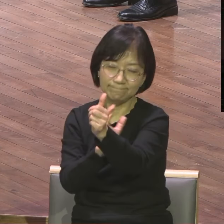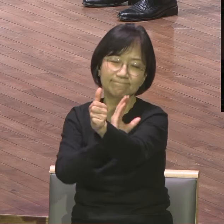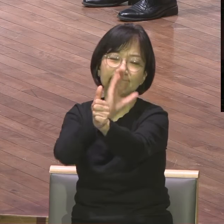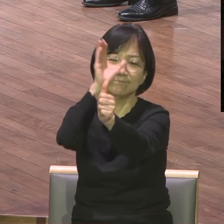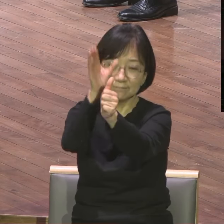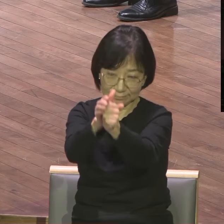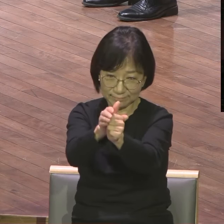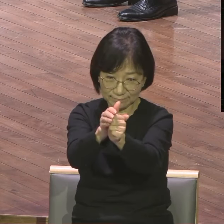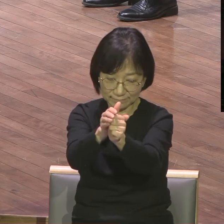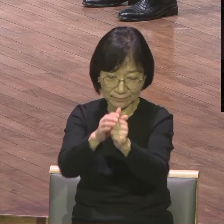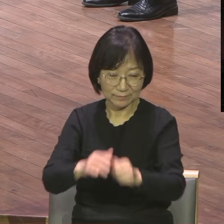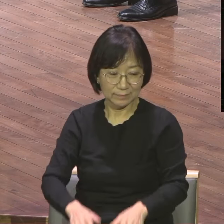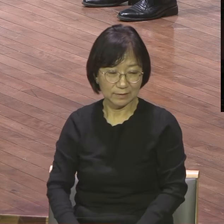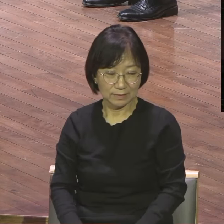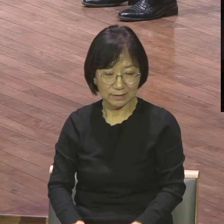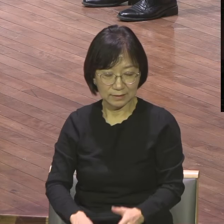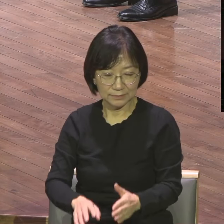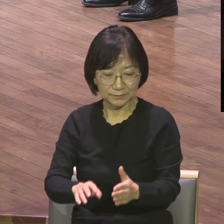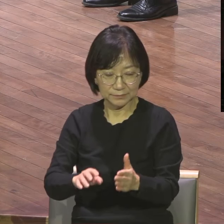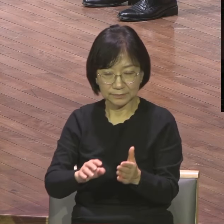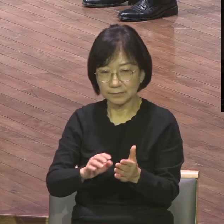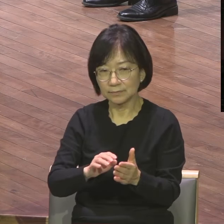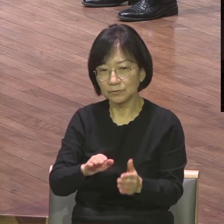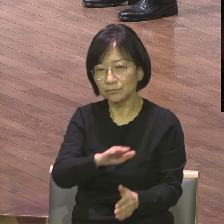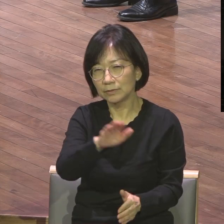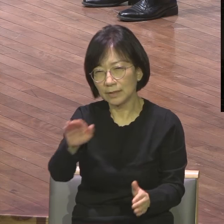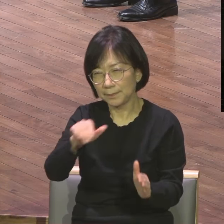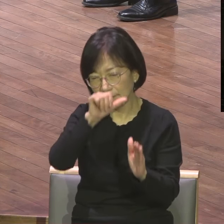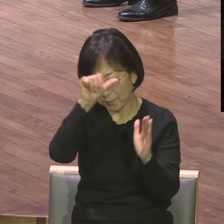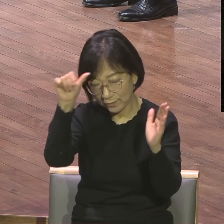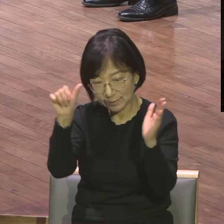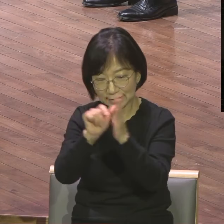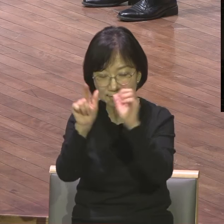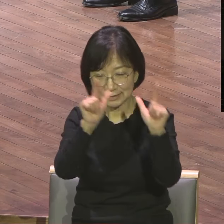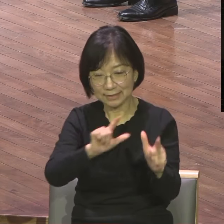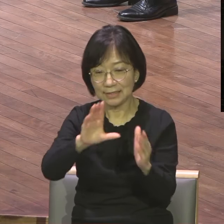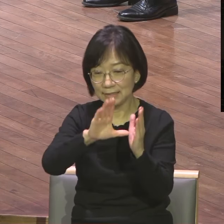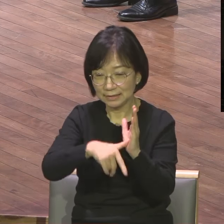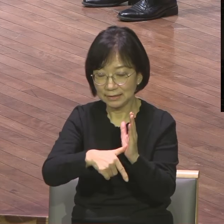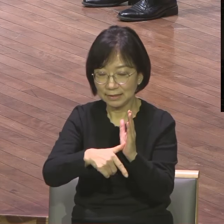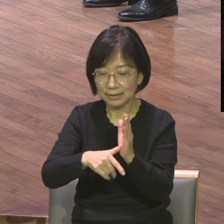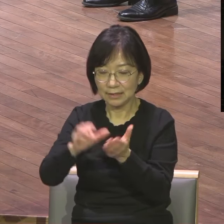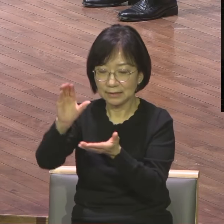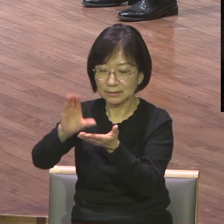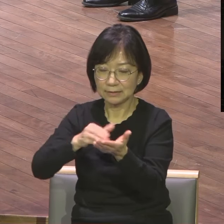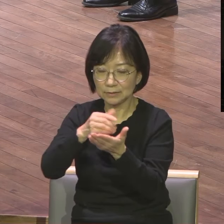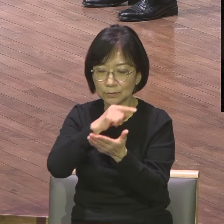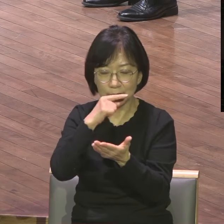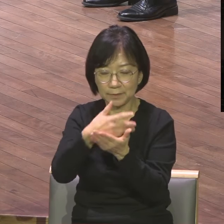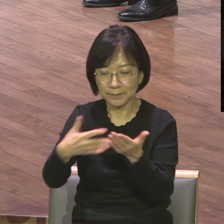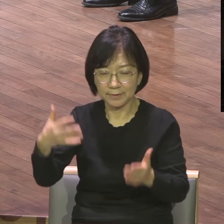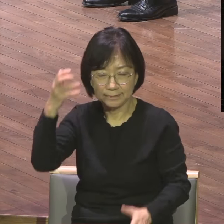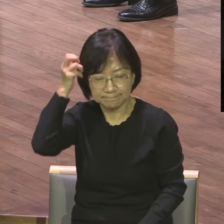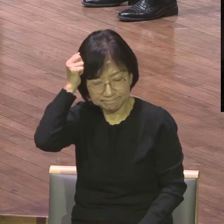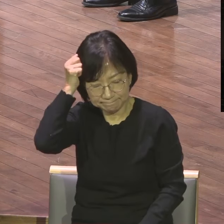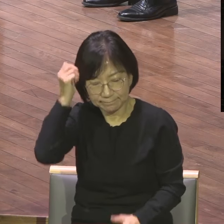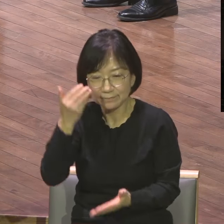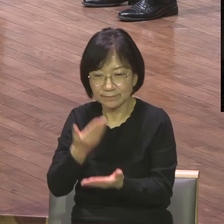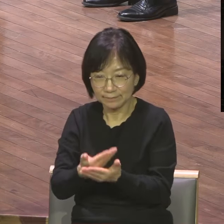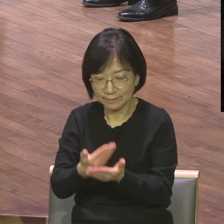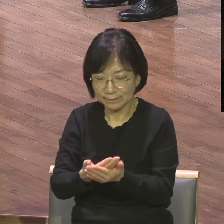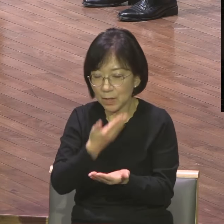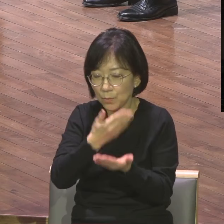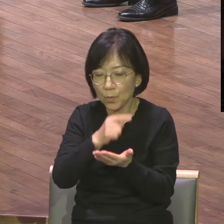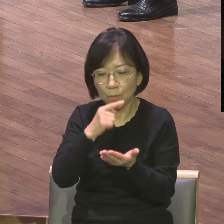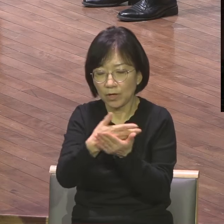부르면서 우리 마음속에 하나님 평생 사는 동안 이 그리스도의 피를 바라보게 하여 주시옵소서. 보혈의 능력을 의지하게